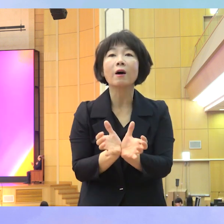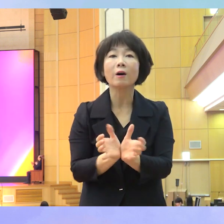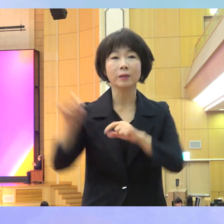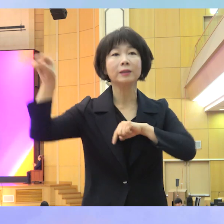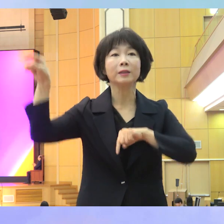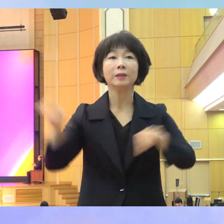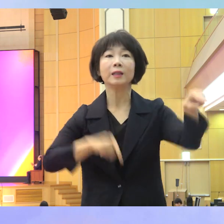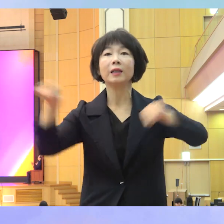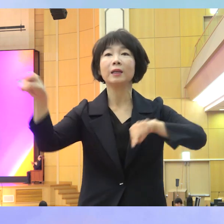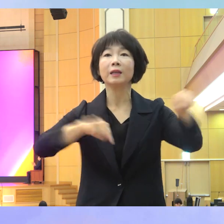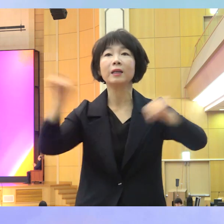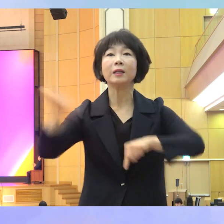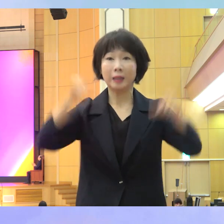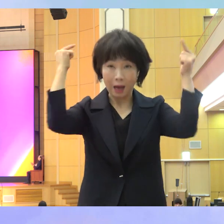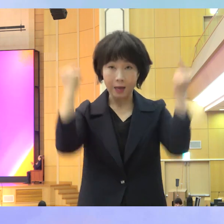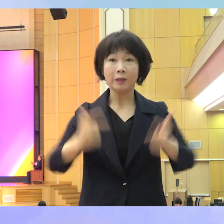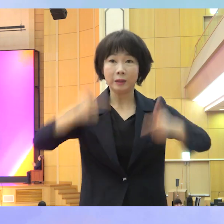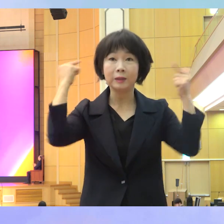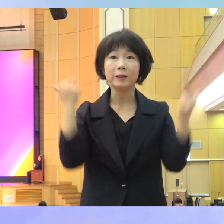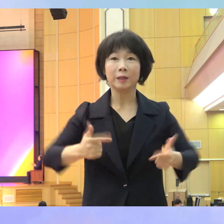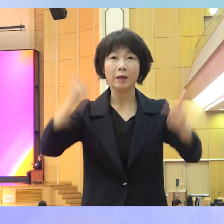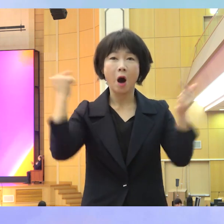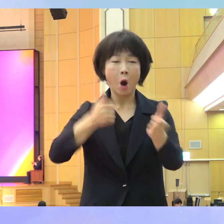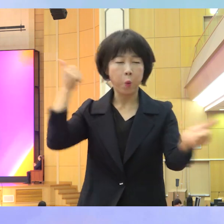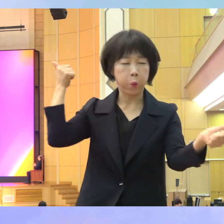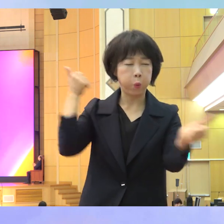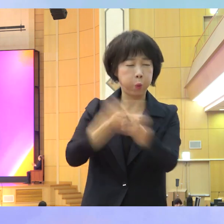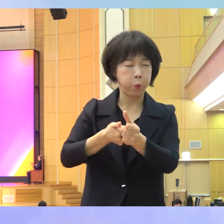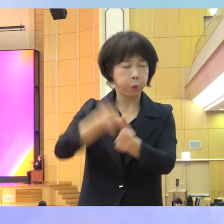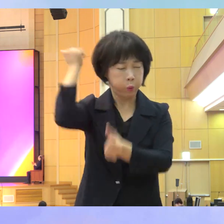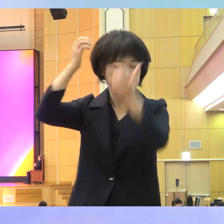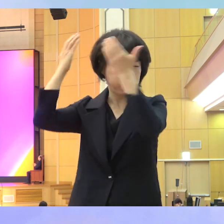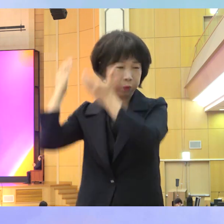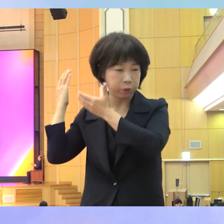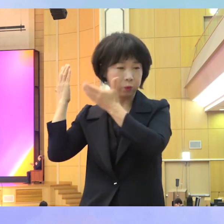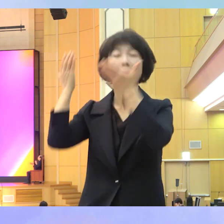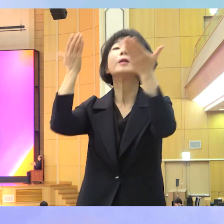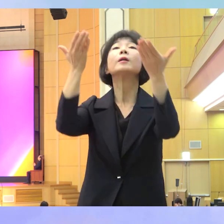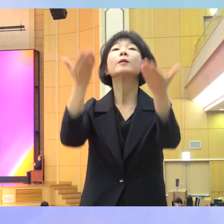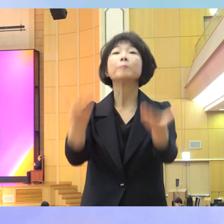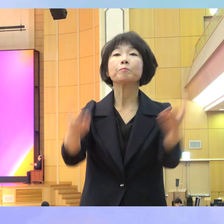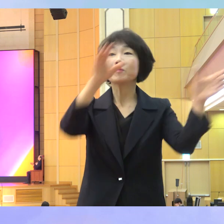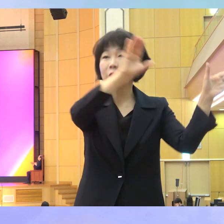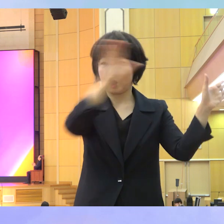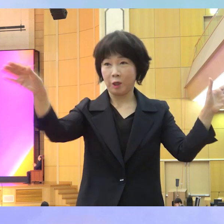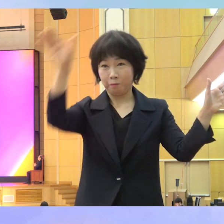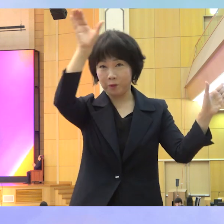의군대 거느리사 늘 이긴 주시.